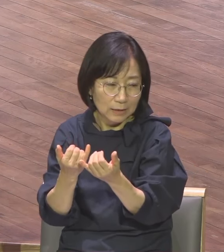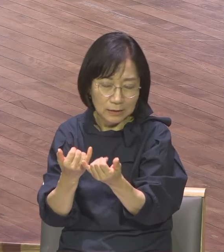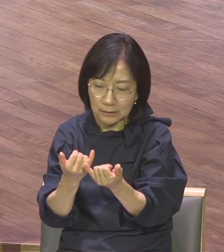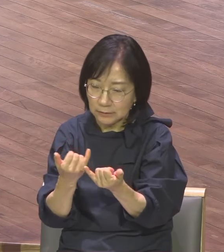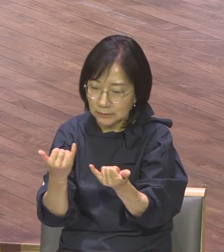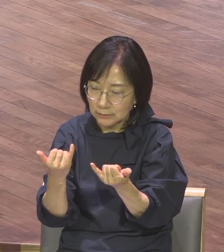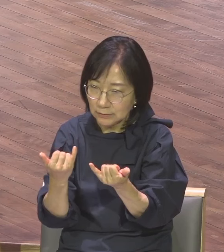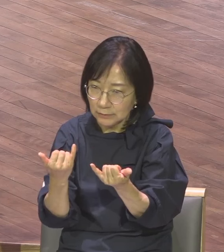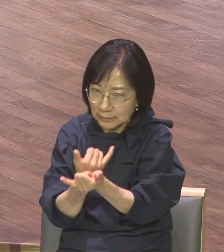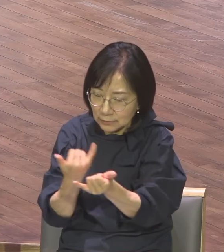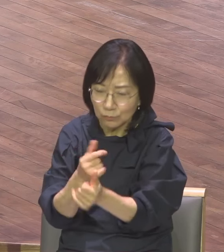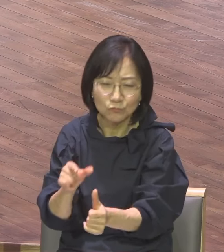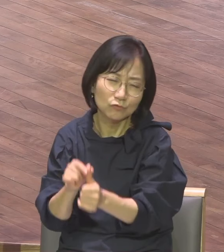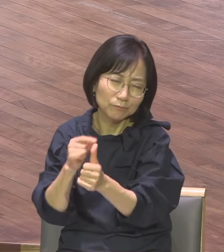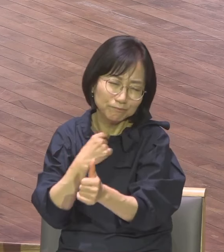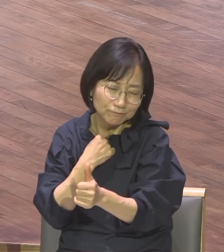이